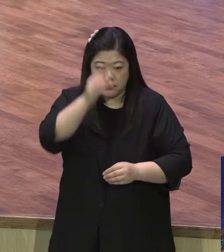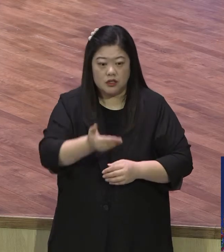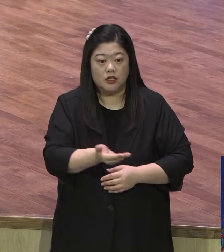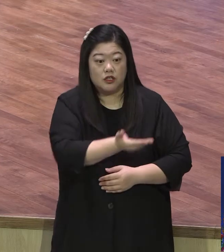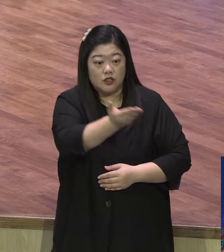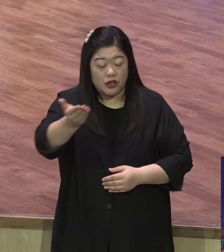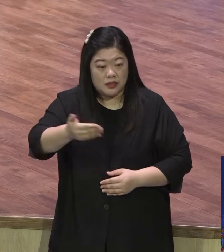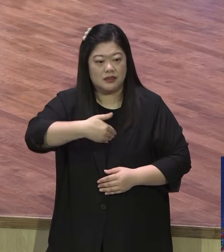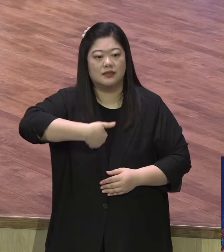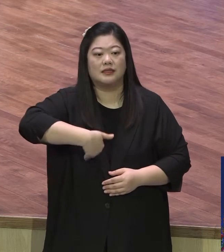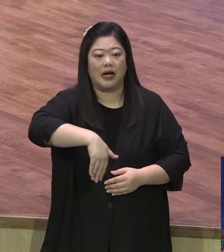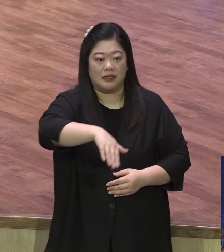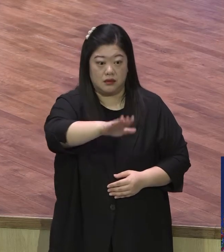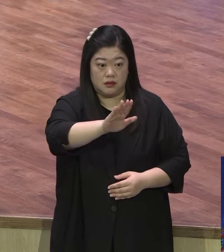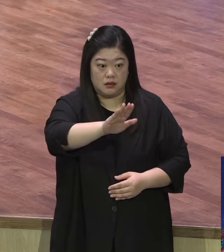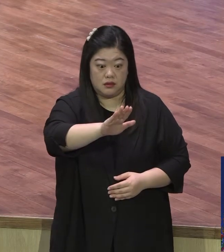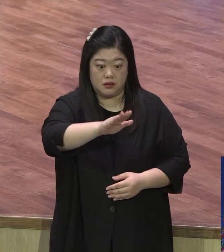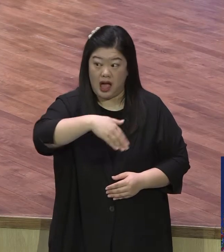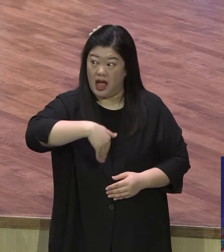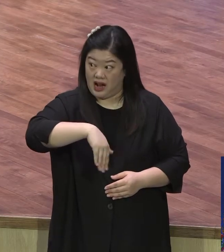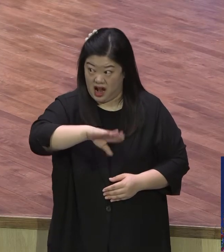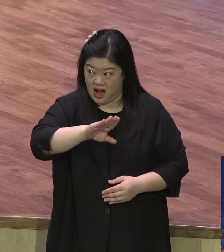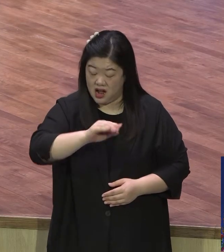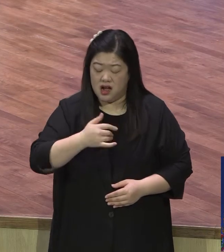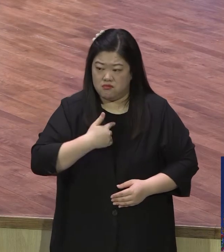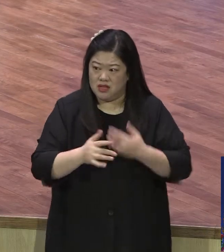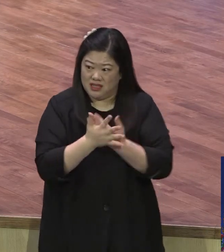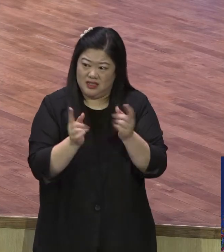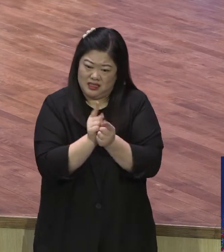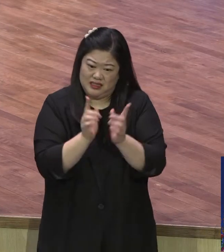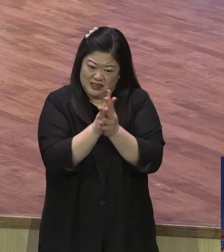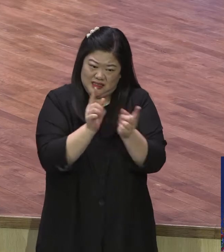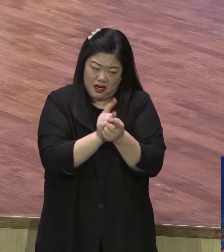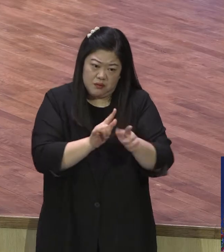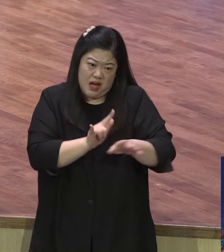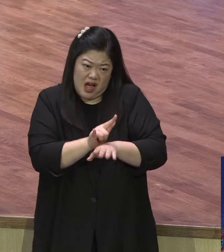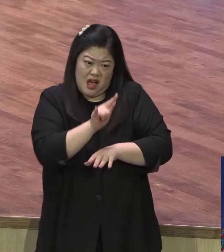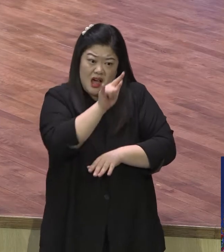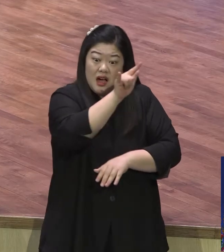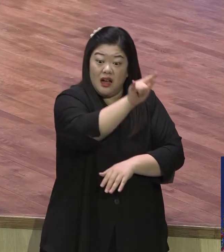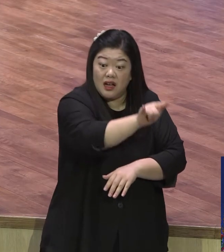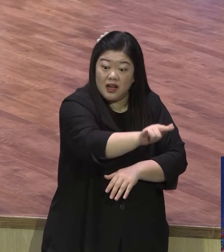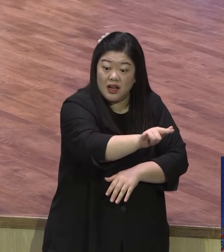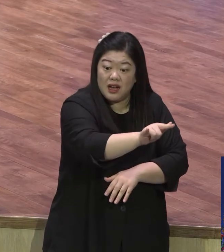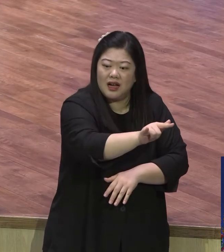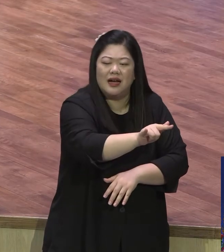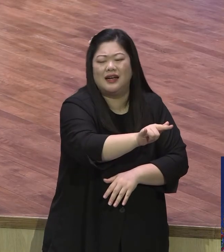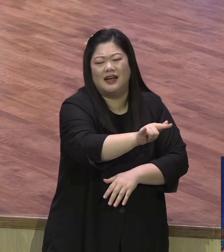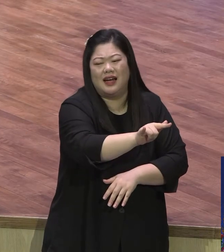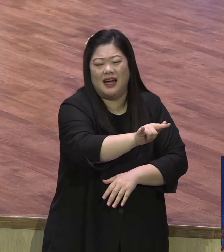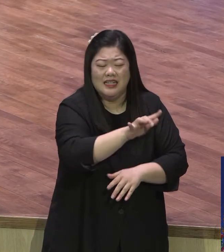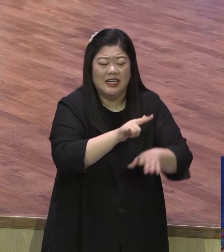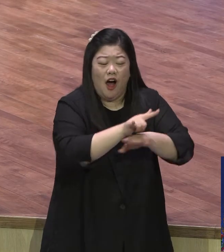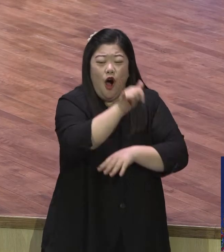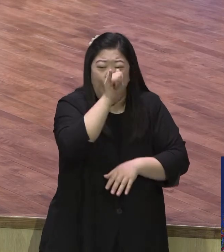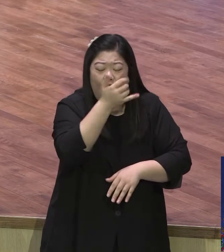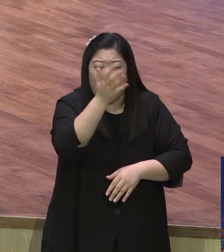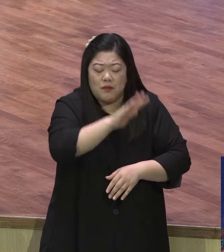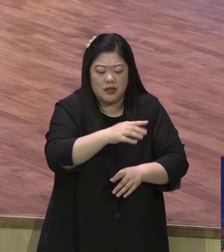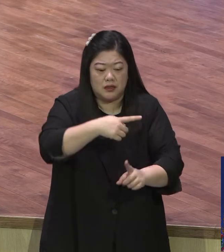파송하는 것만으로 접근하는데 실제 예수님의 말씀은 제자양육이에요 너희는 가서